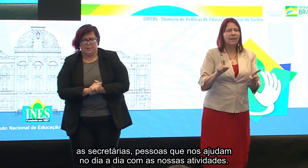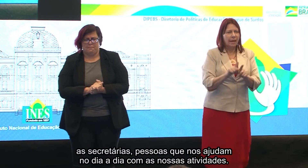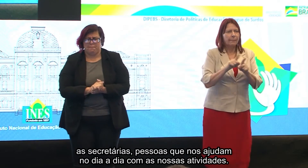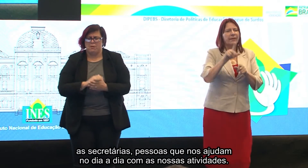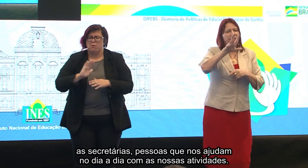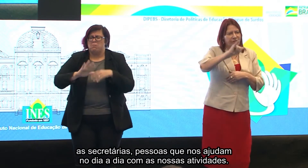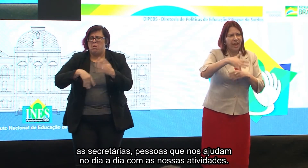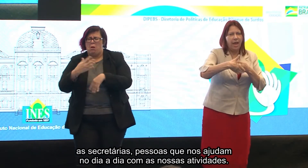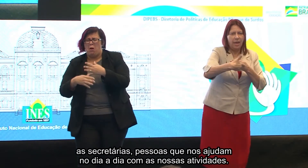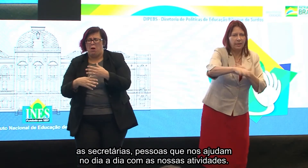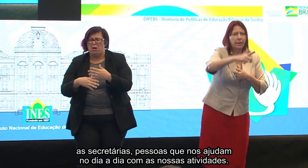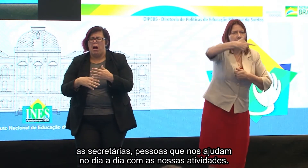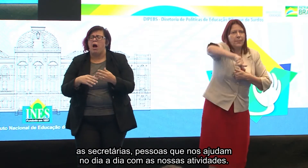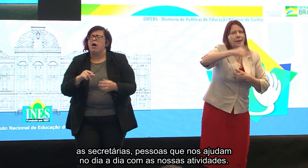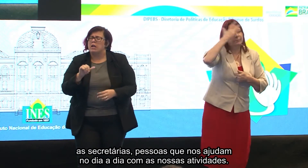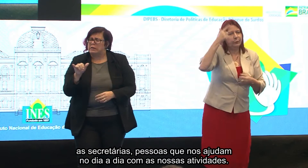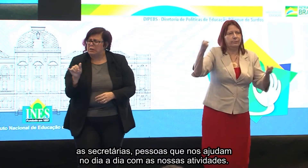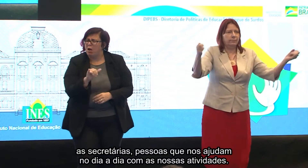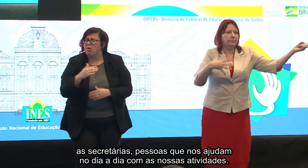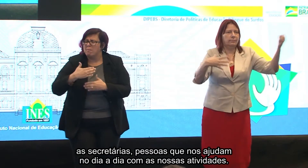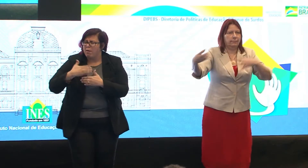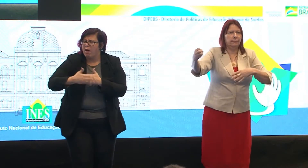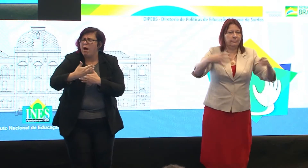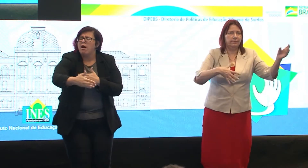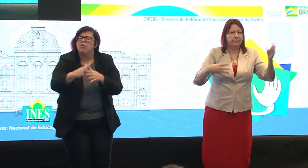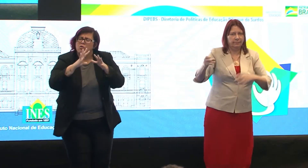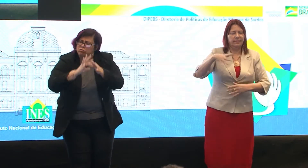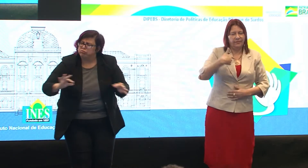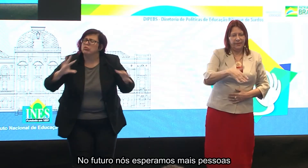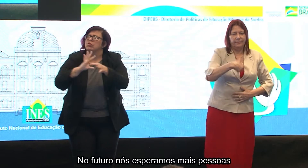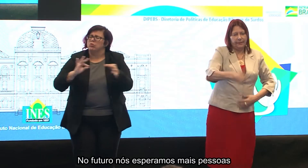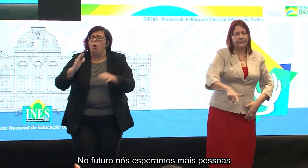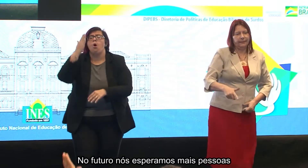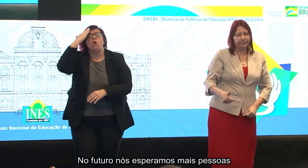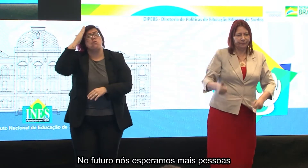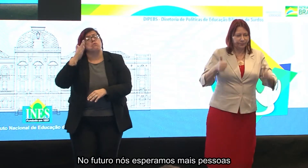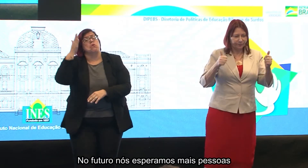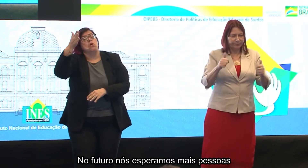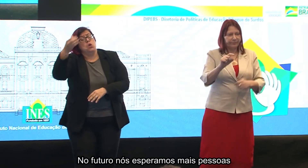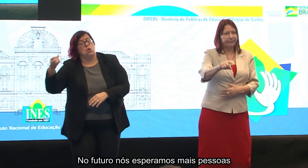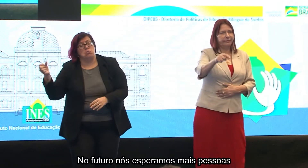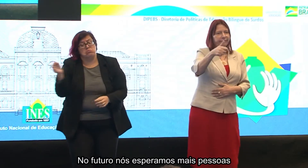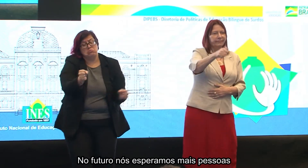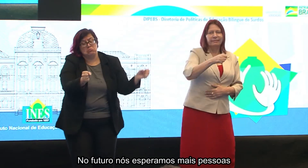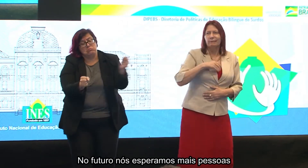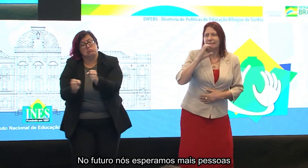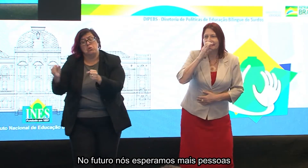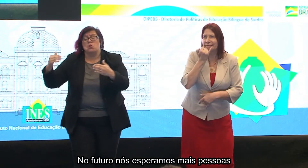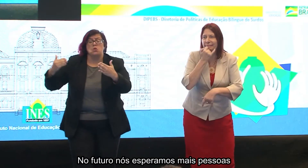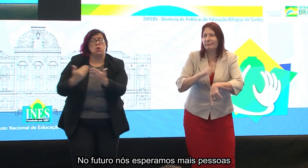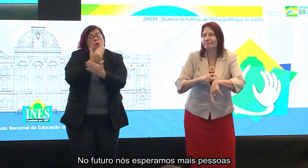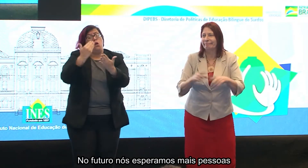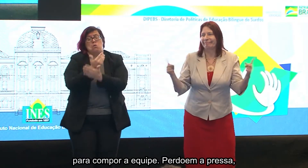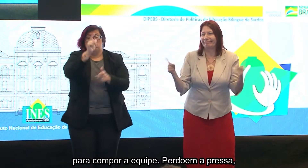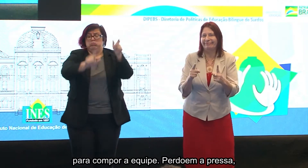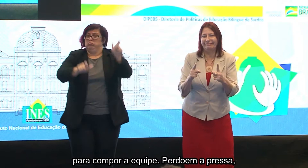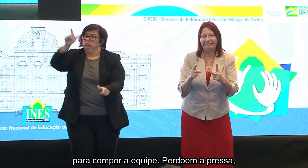dia a dia com as nossas atividades. E no futuro nós esperamos mais pessoas para compor a